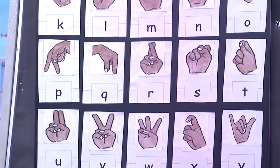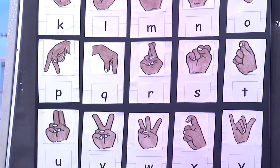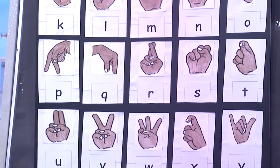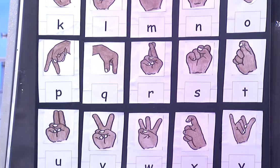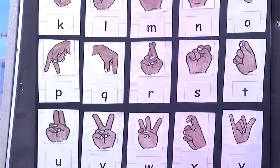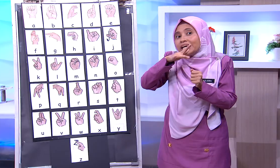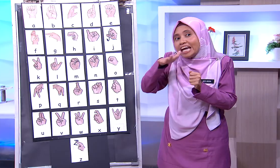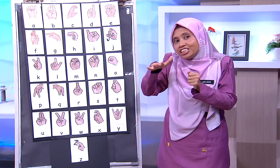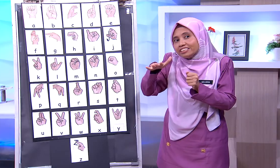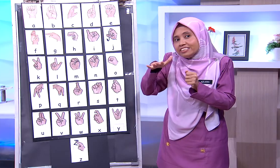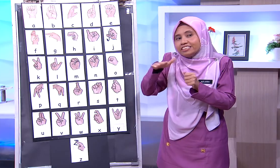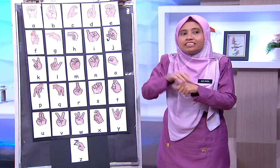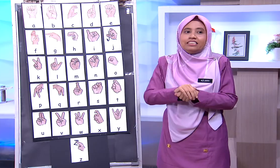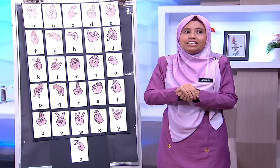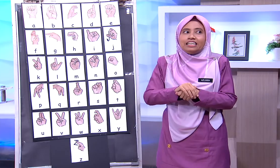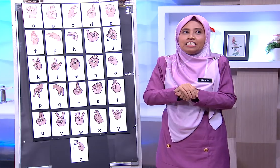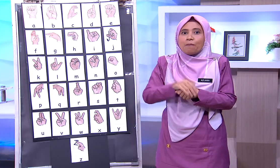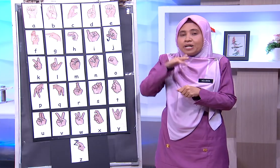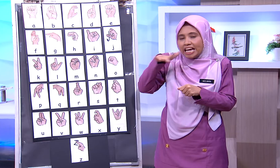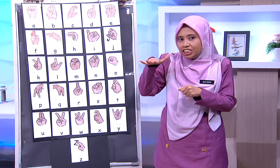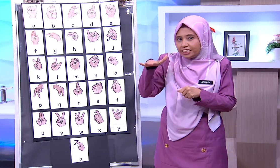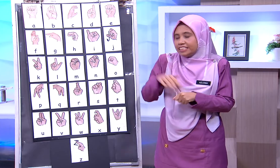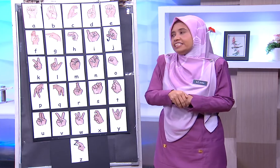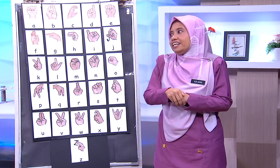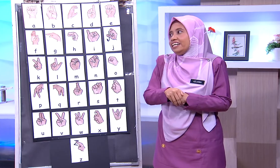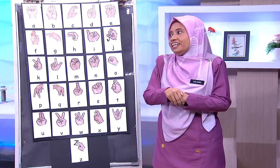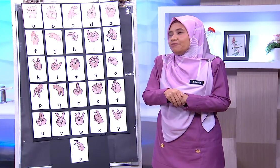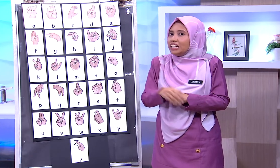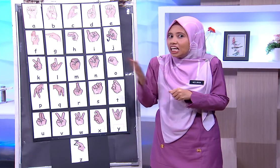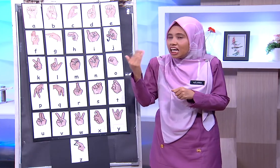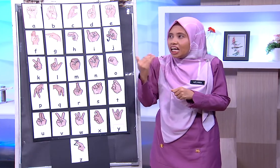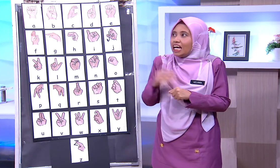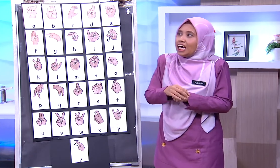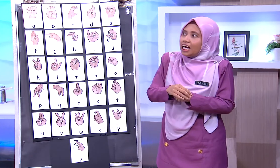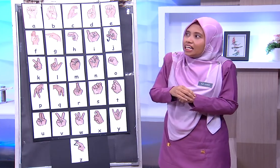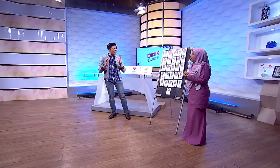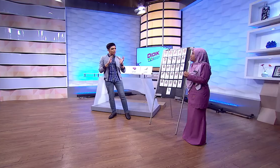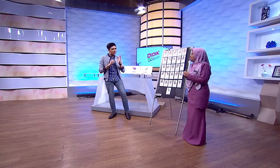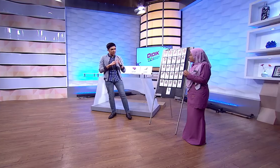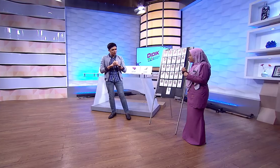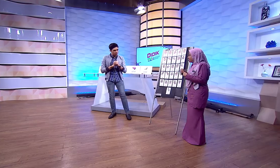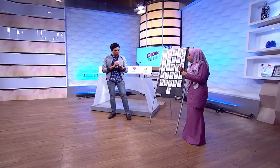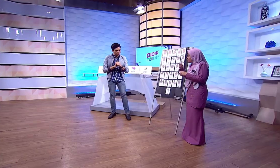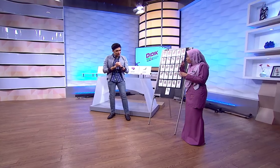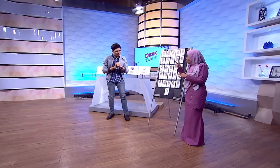komentar ama ngejek-ngejek 23 ikut bukti paling biasa kita tengok